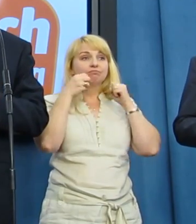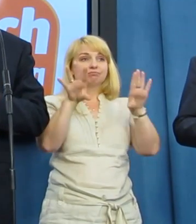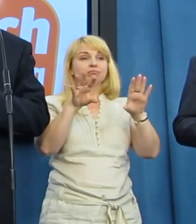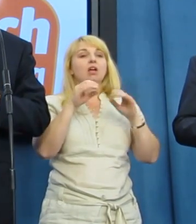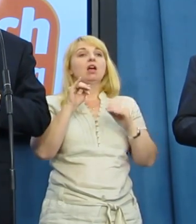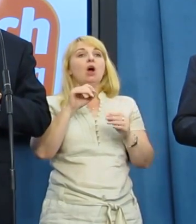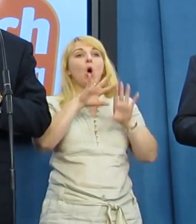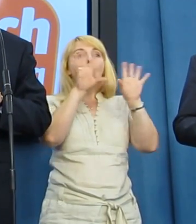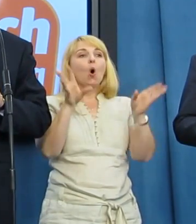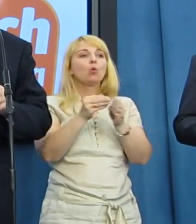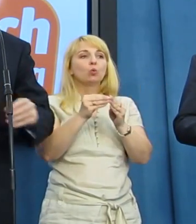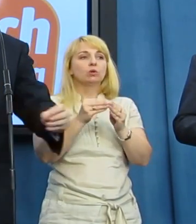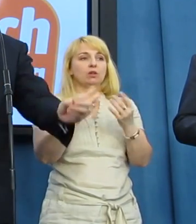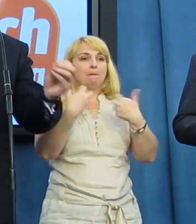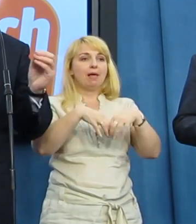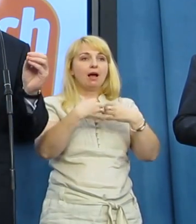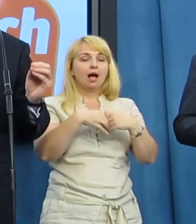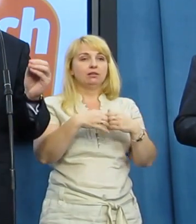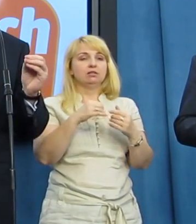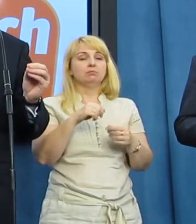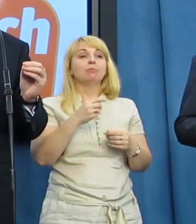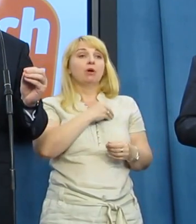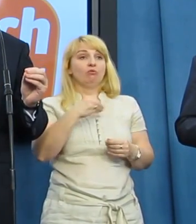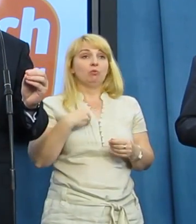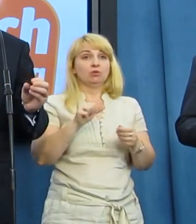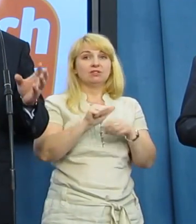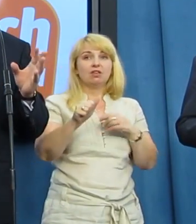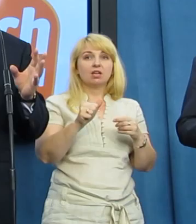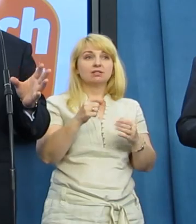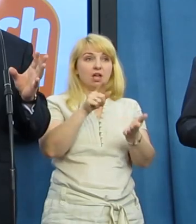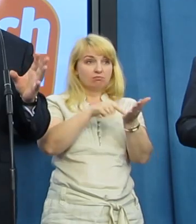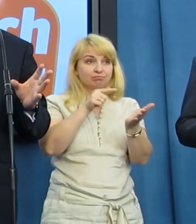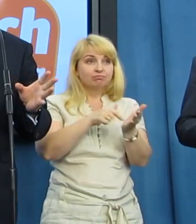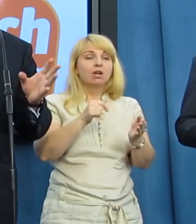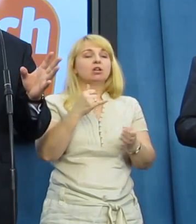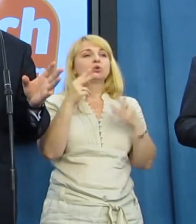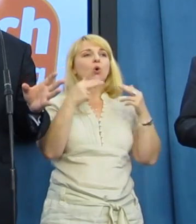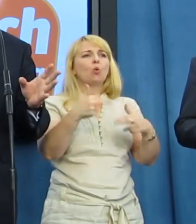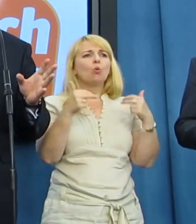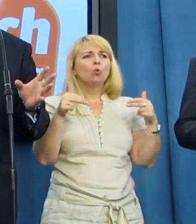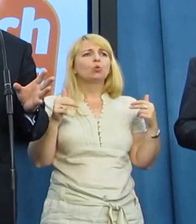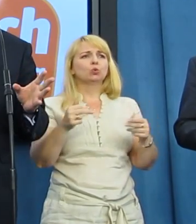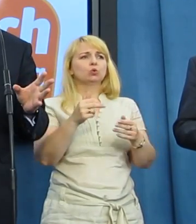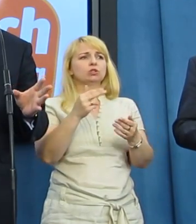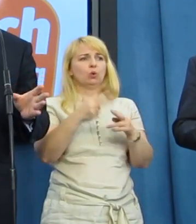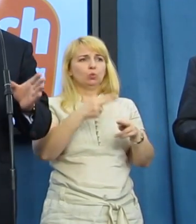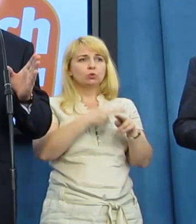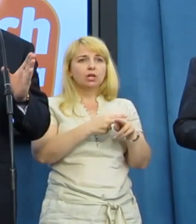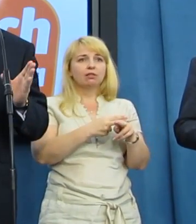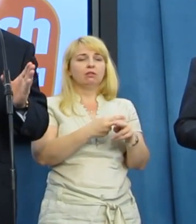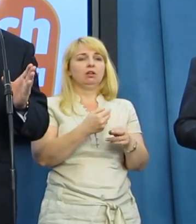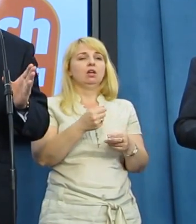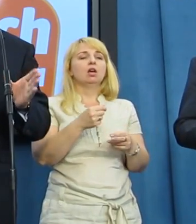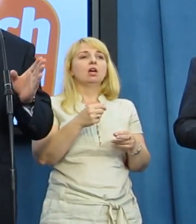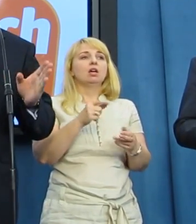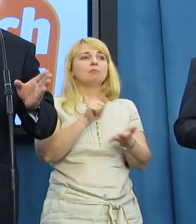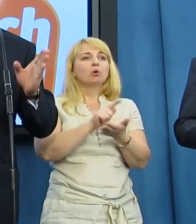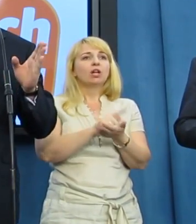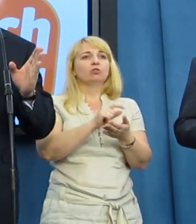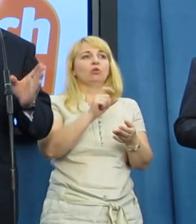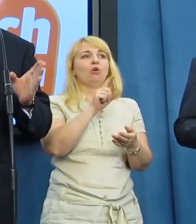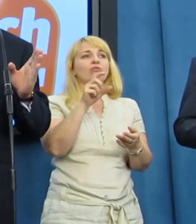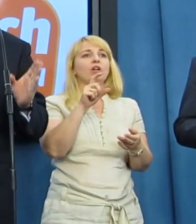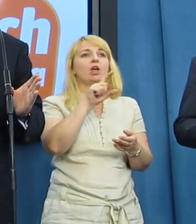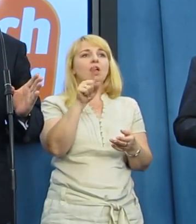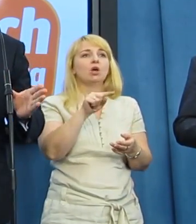poszczególnym przypadkiem, którego mamy tutaj do czynienia. Otóż w ogóle w Polsce jest bardzo często tak, że różnego rodzaju urzędy, czy to skarbowe, czy ZUS, że najpierw mamy, może inaczej, najpierw